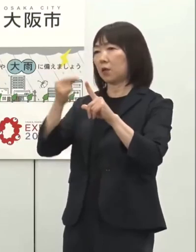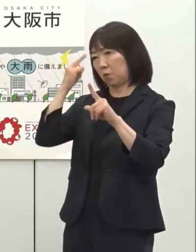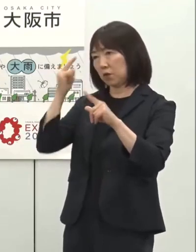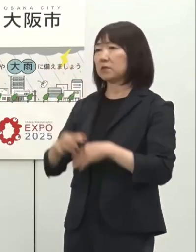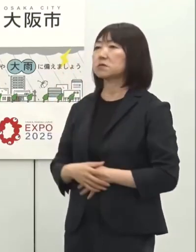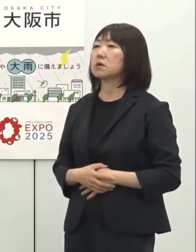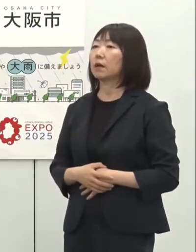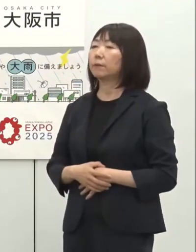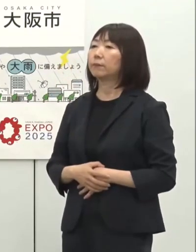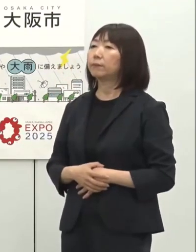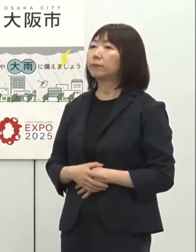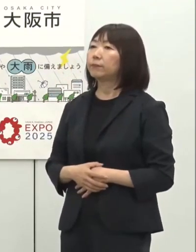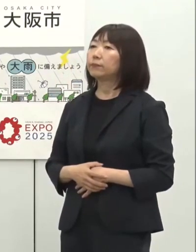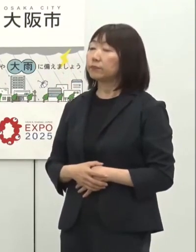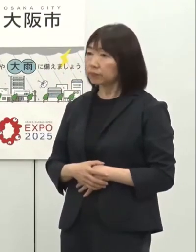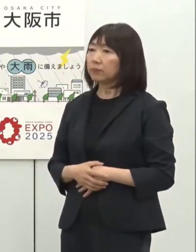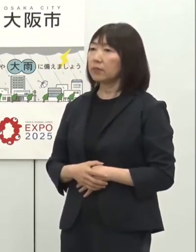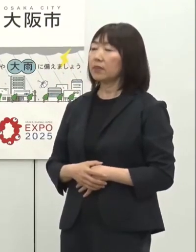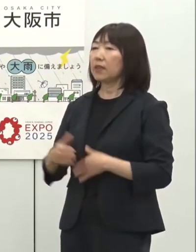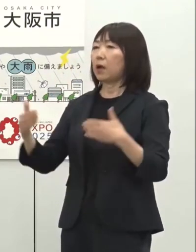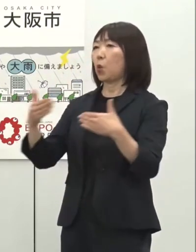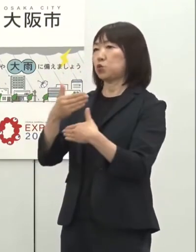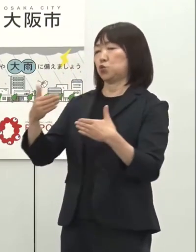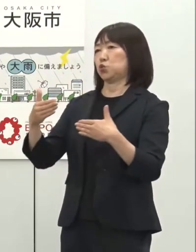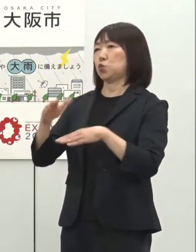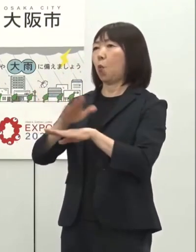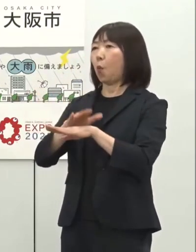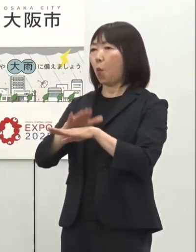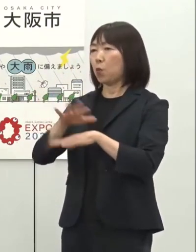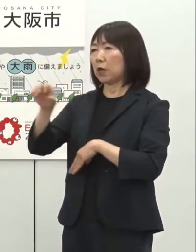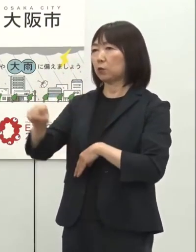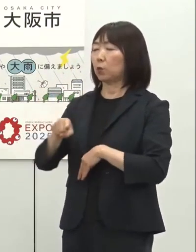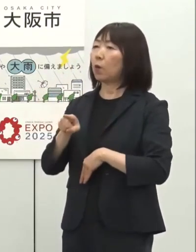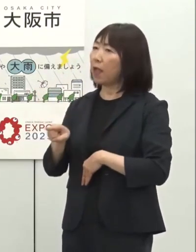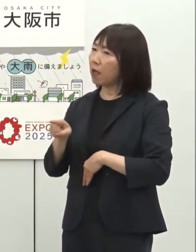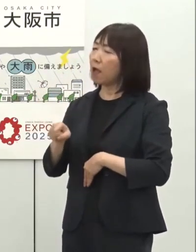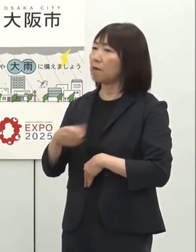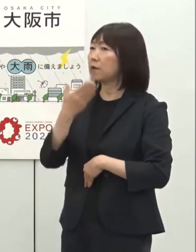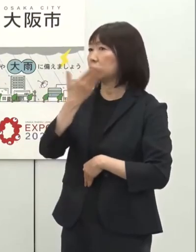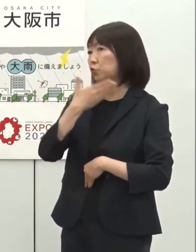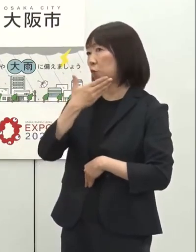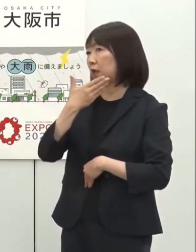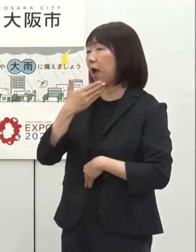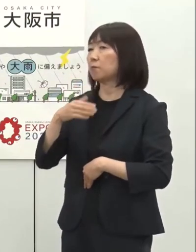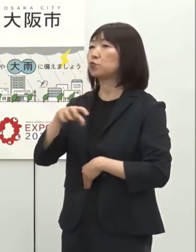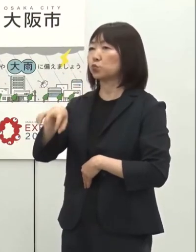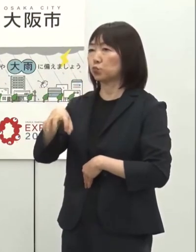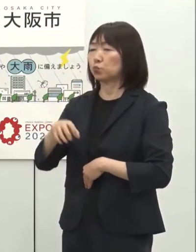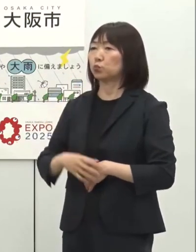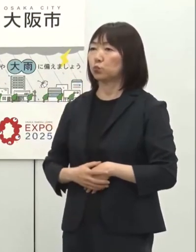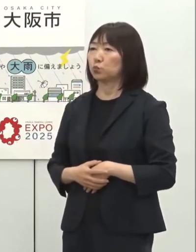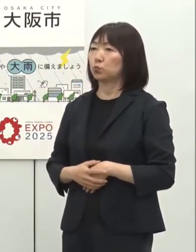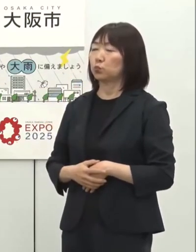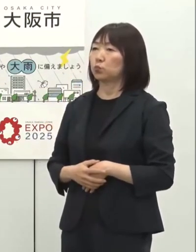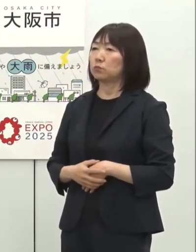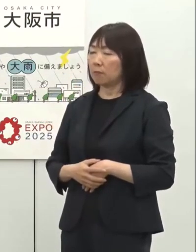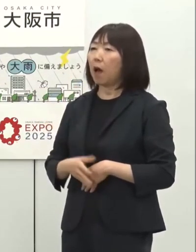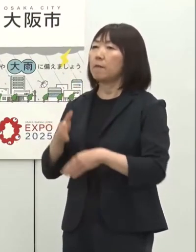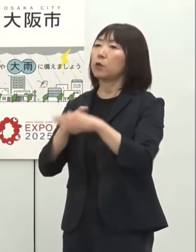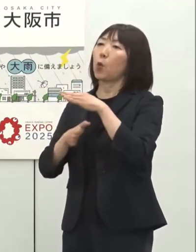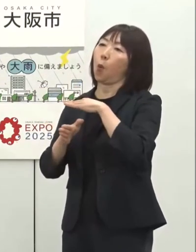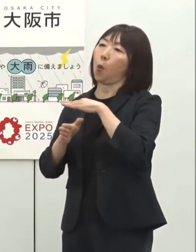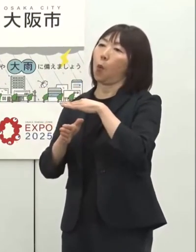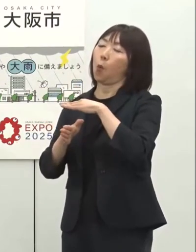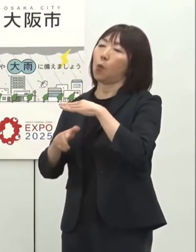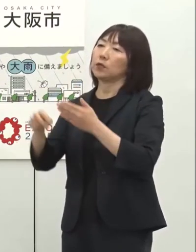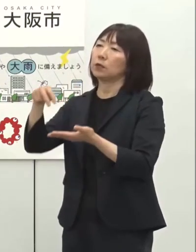で、交通手段の確保については、これはちょっと重要なところだと思います。その、まあ、メトロ